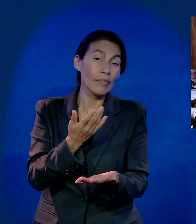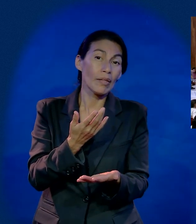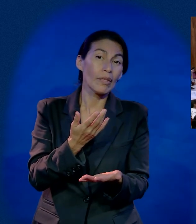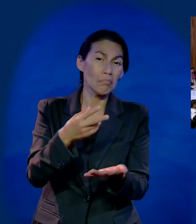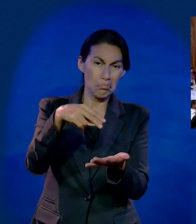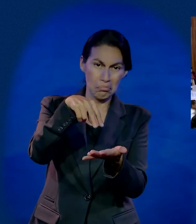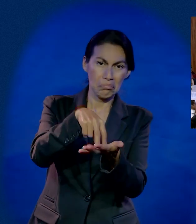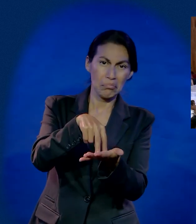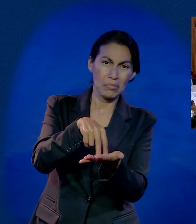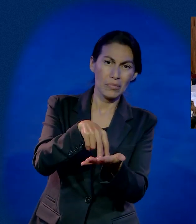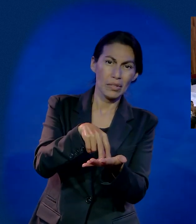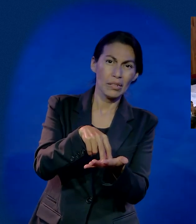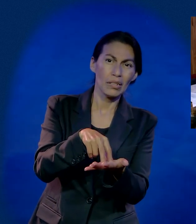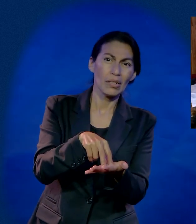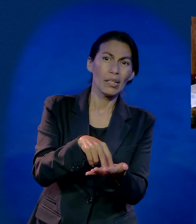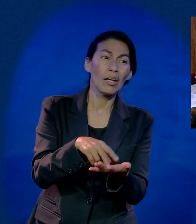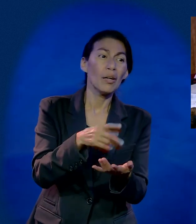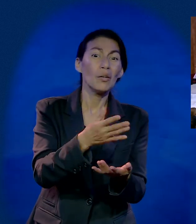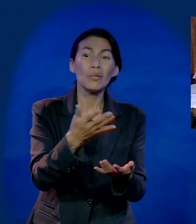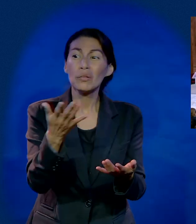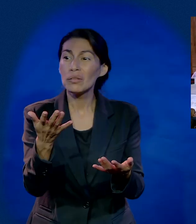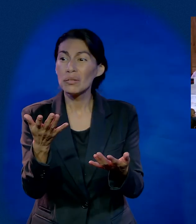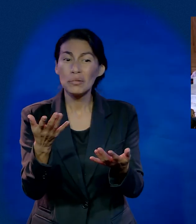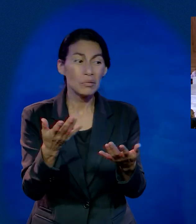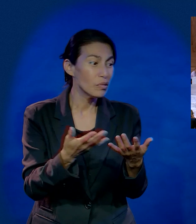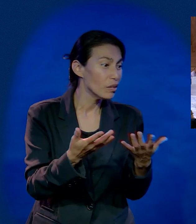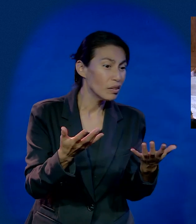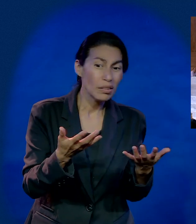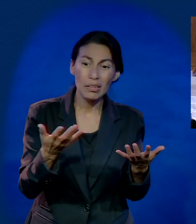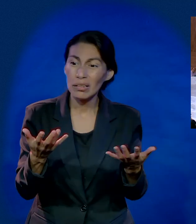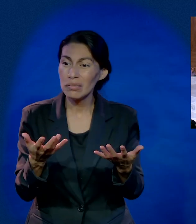ahora. Si has buscado mil